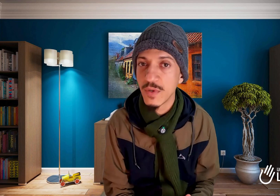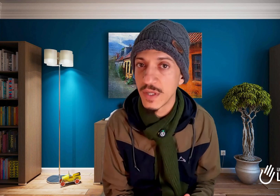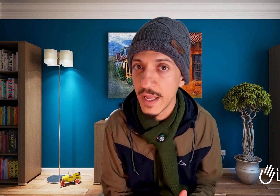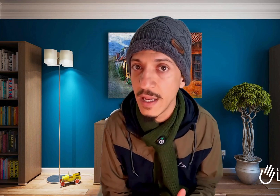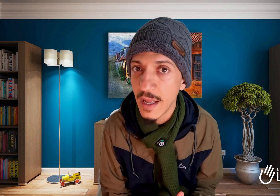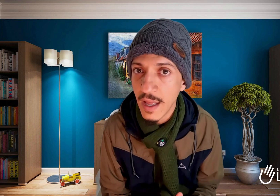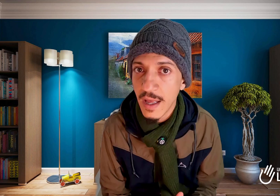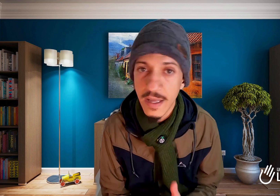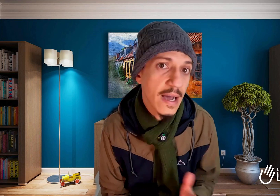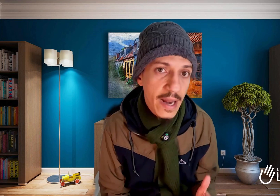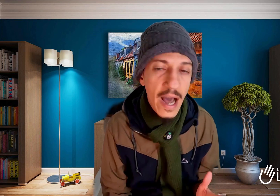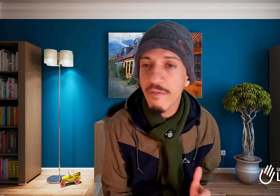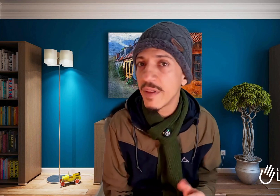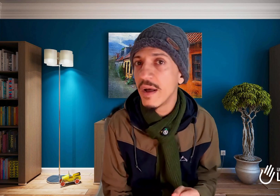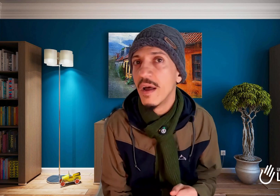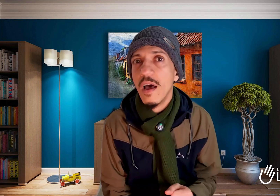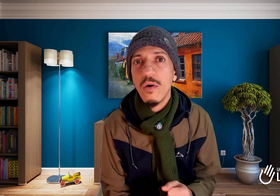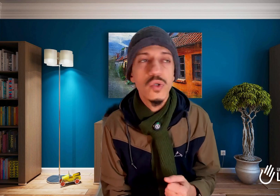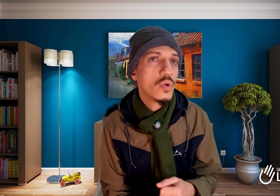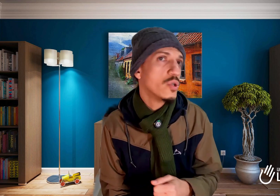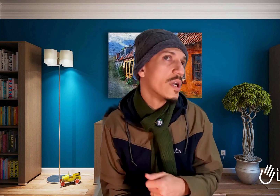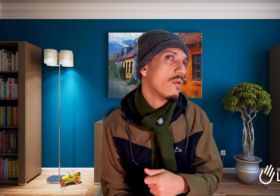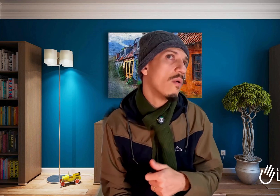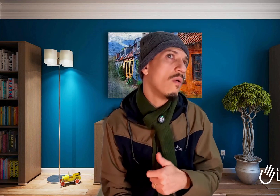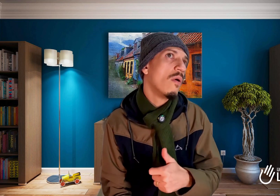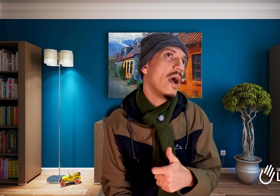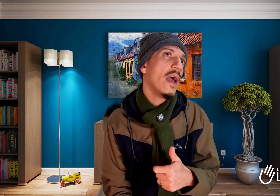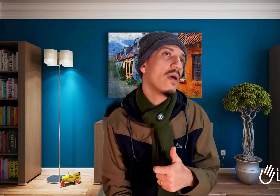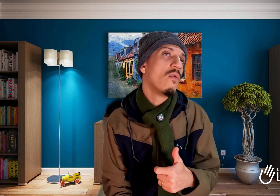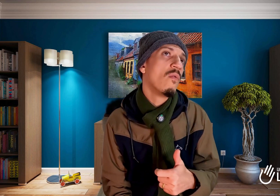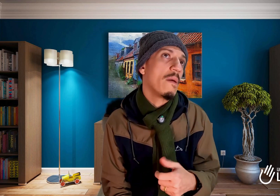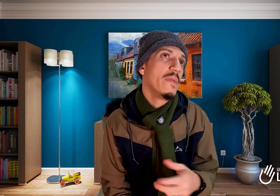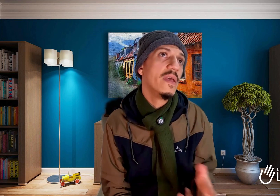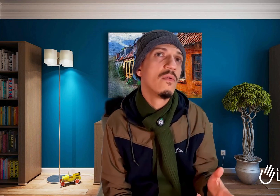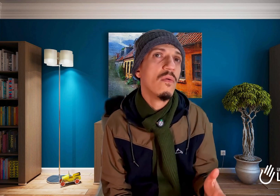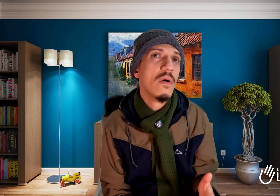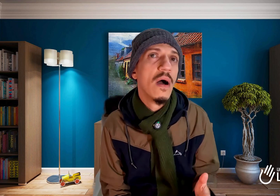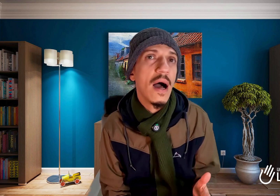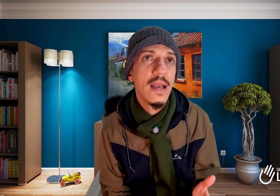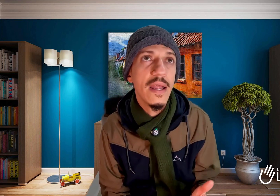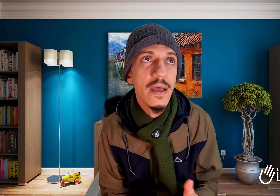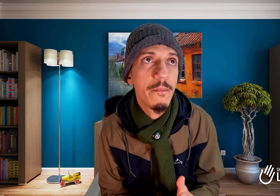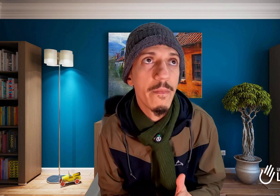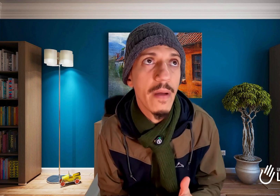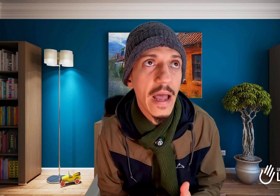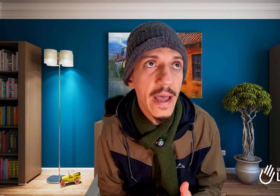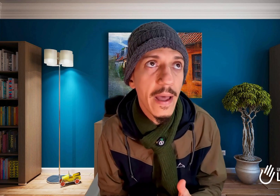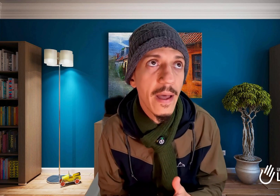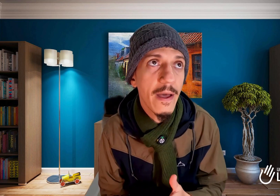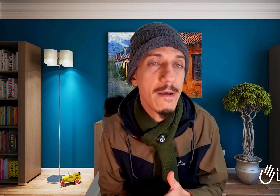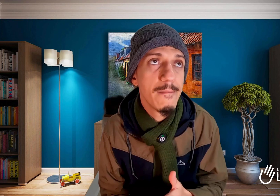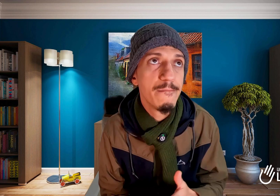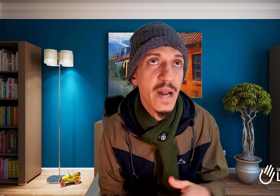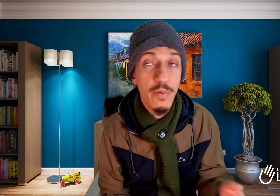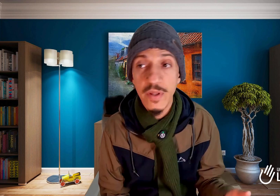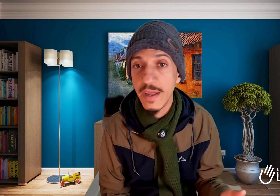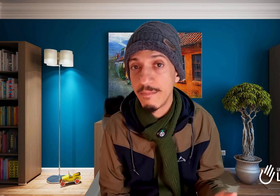dele, está grávida. O surdo chegou com um amigo ali para poder dar